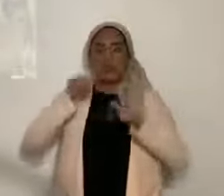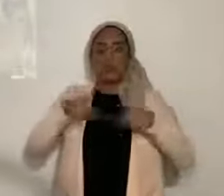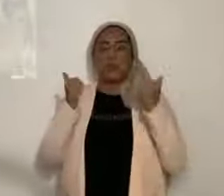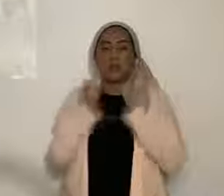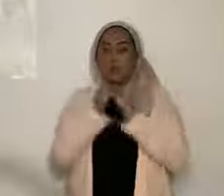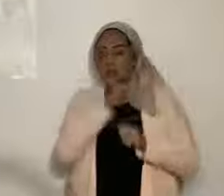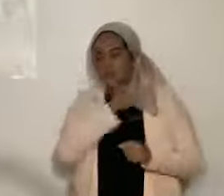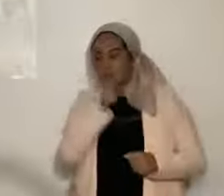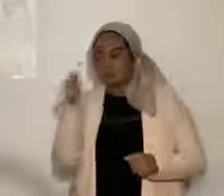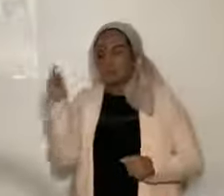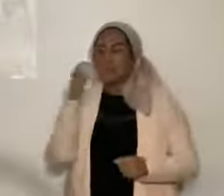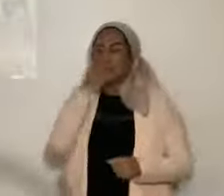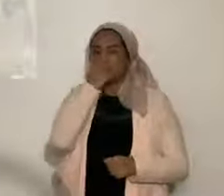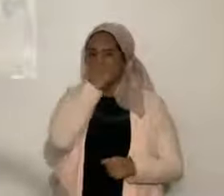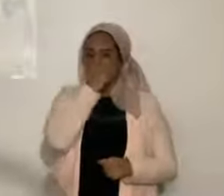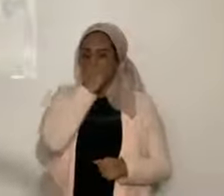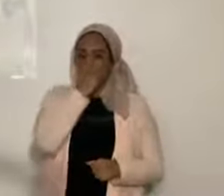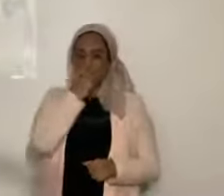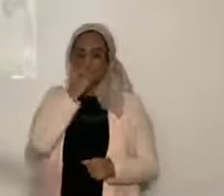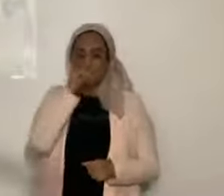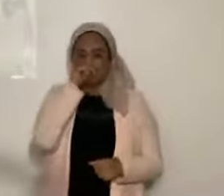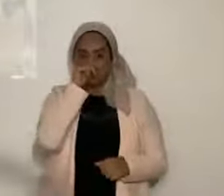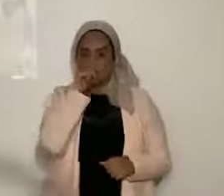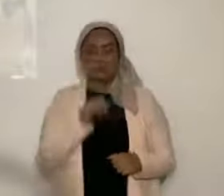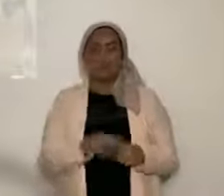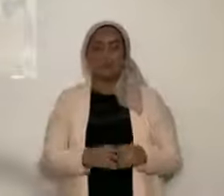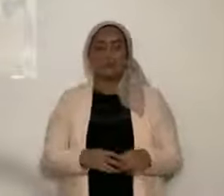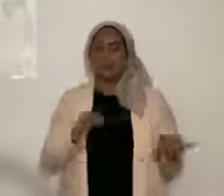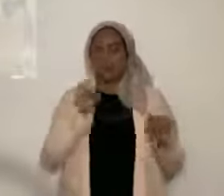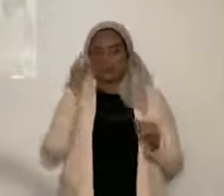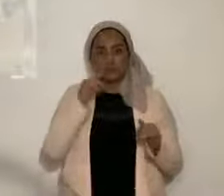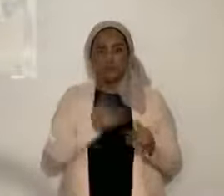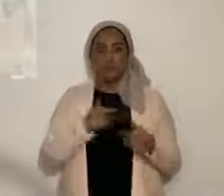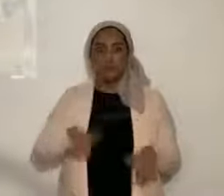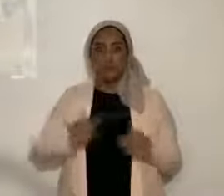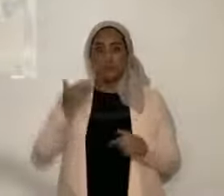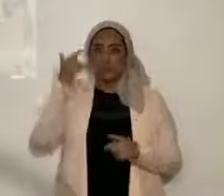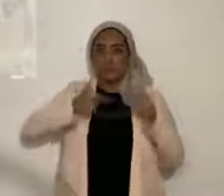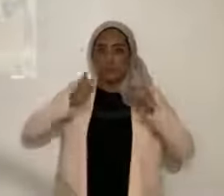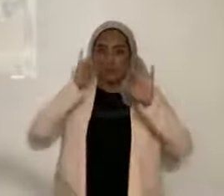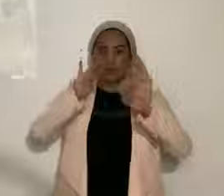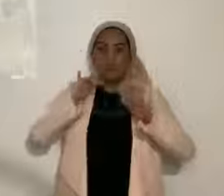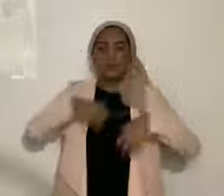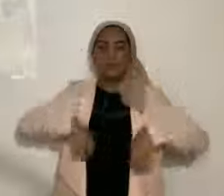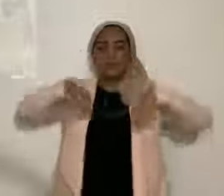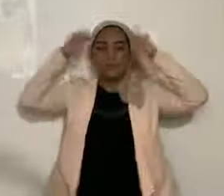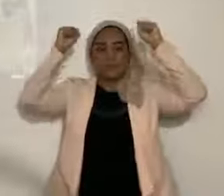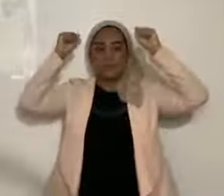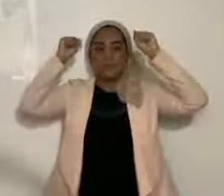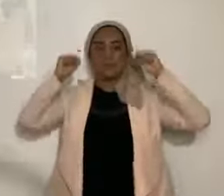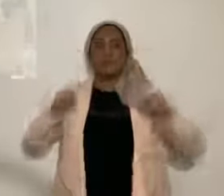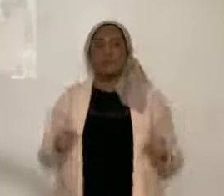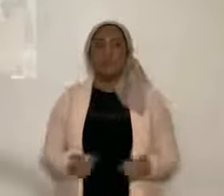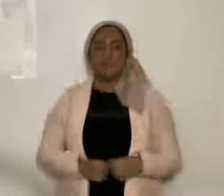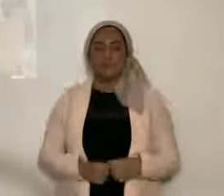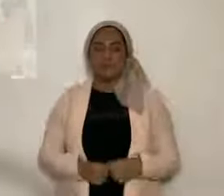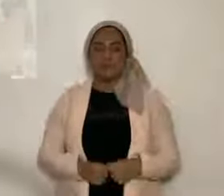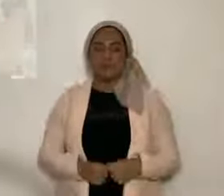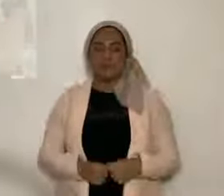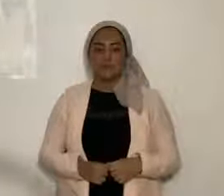vosotros. Eso es para los que mueran, pero todo más para los vivos, por su inmensa compasión Él los llevará.